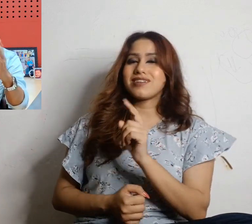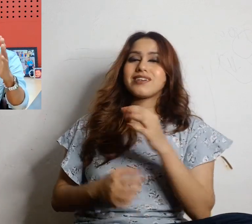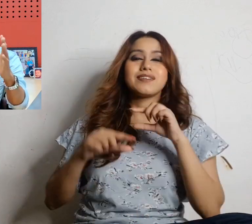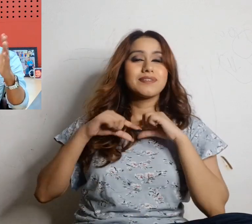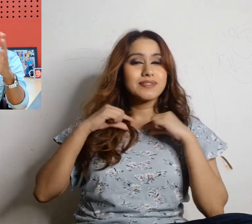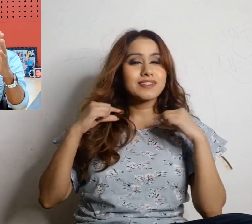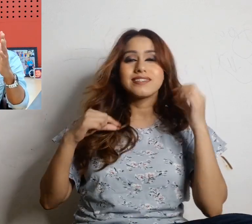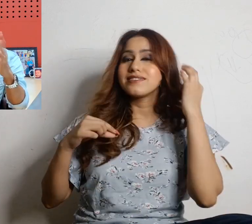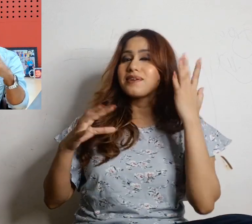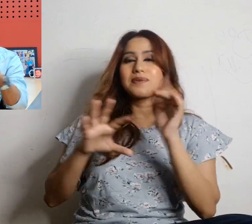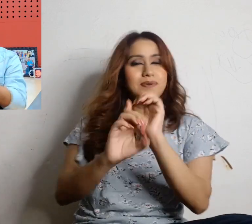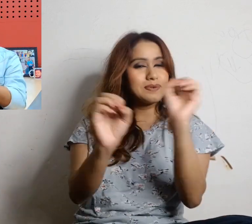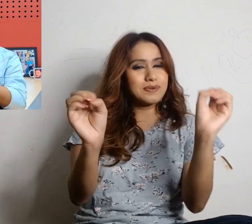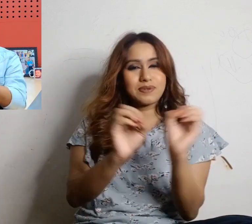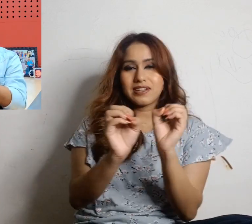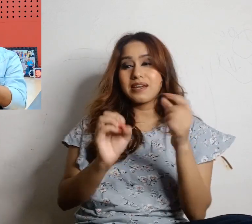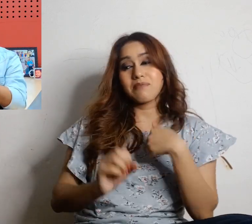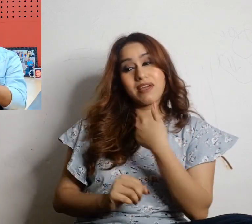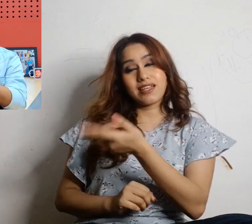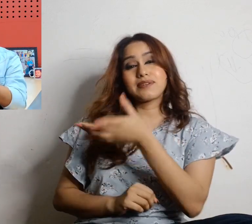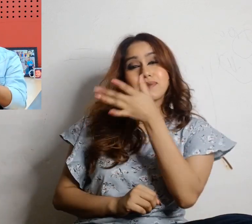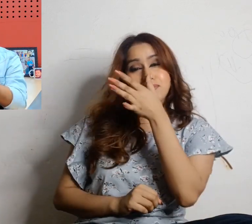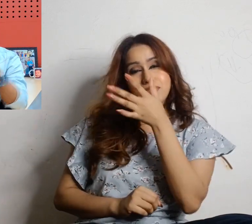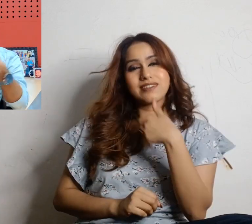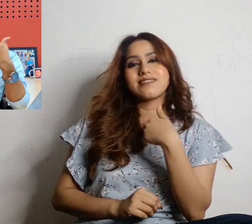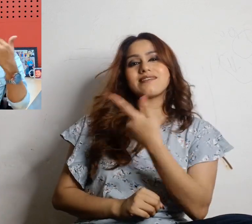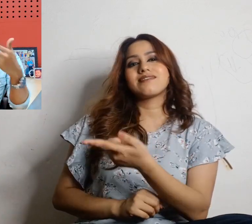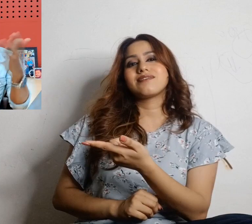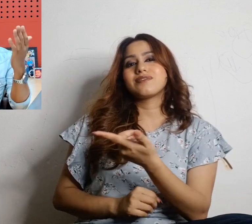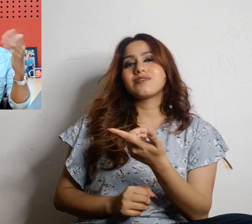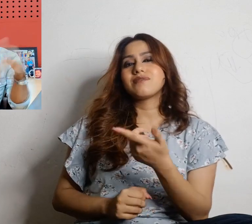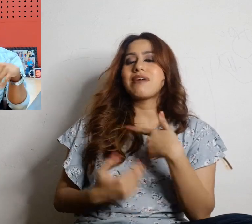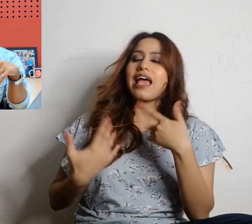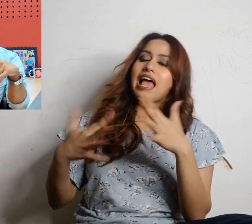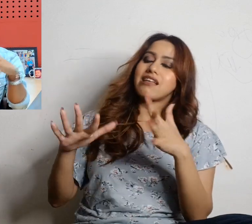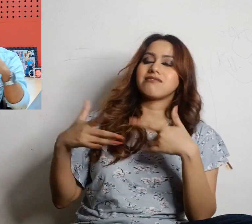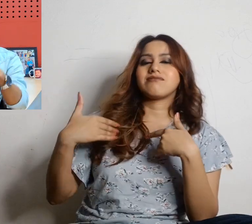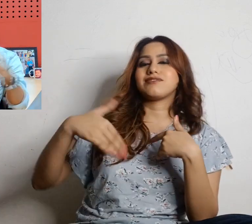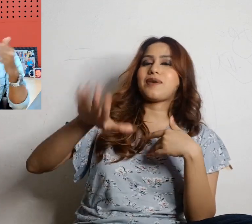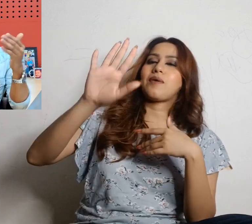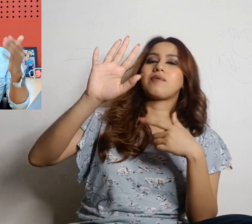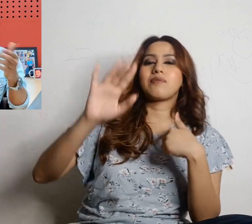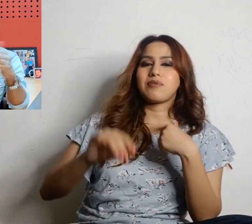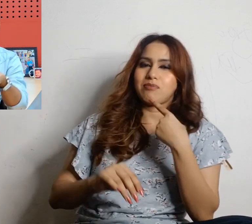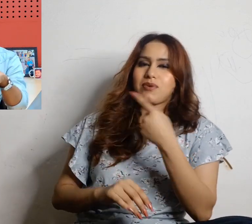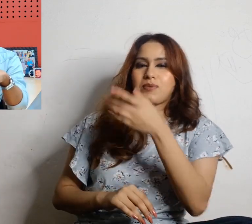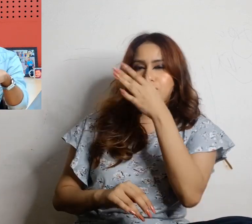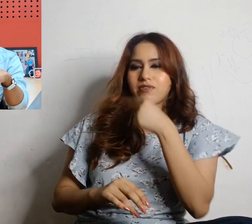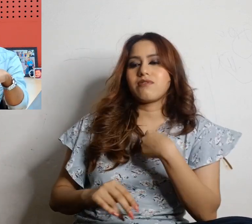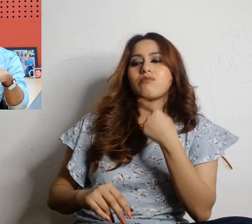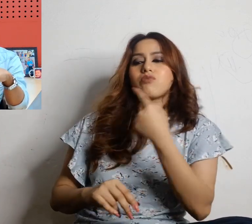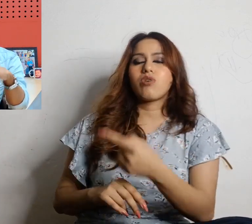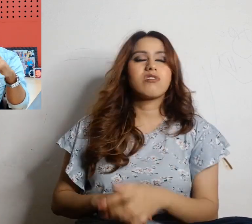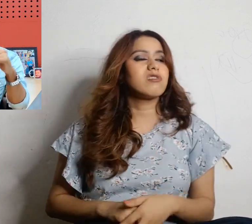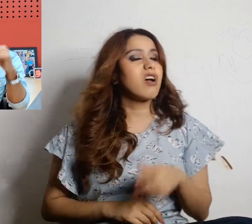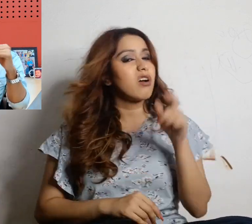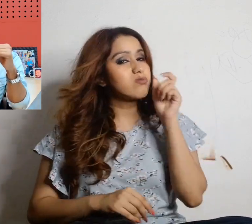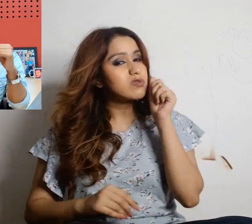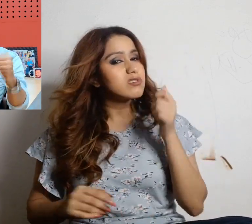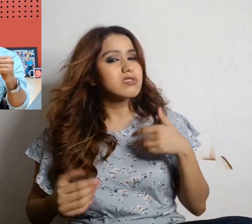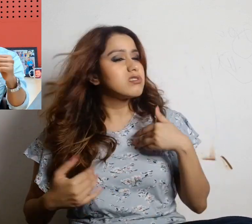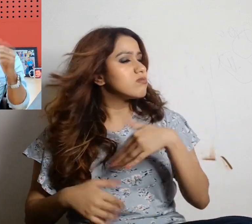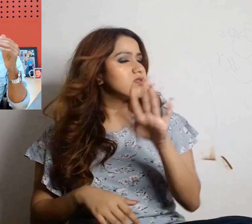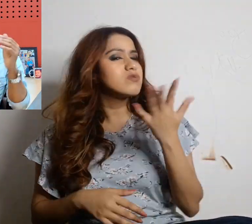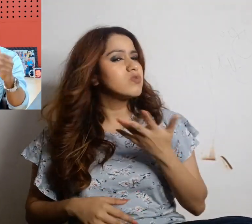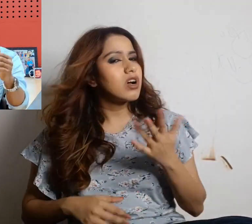जी ने कहा कि नहीं बेटा, वहां कोई खजाना नहीं था, मैंने तो तुम्हें ऐसे ही भेज दिया था। तो इस लड़के ने पूछा कि क्यों भेजा था।